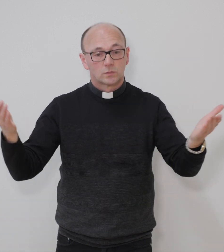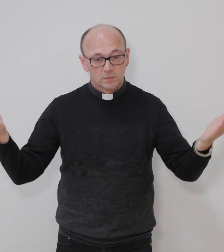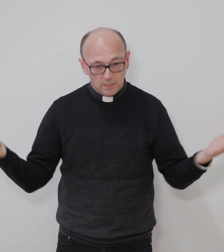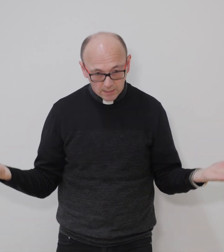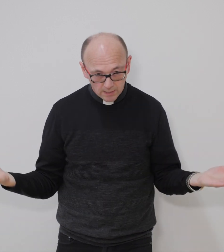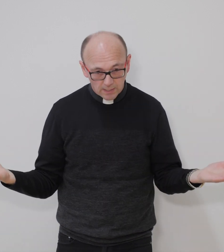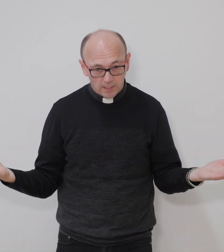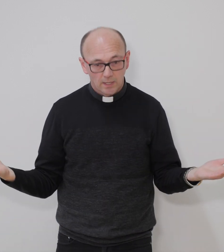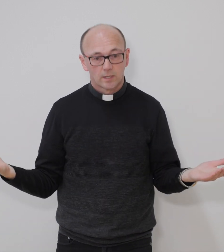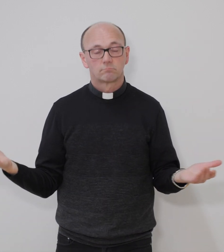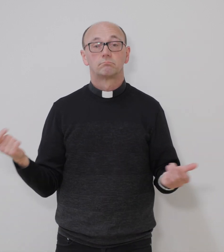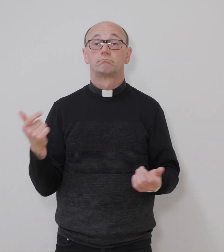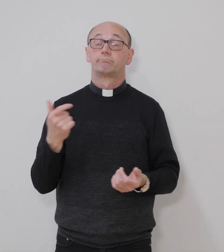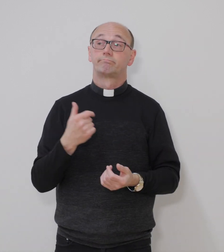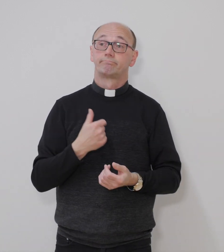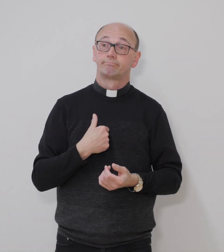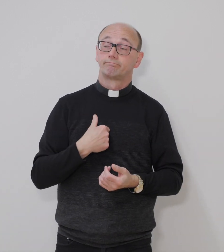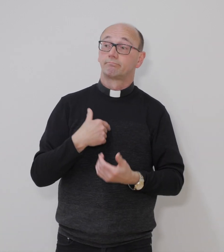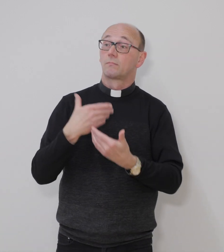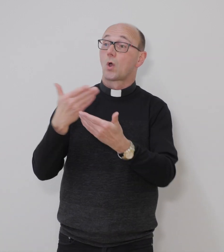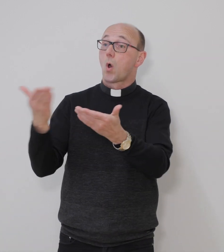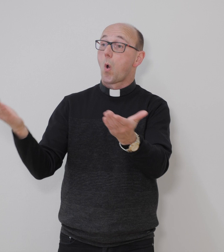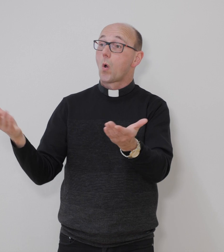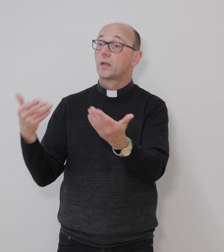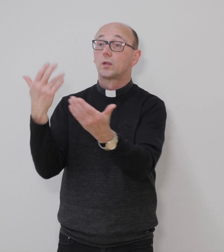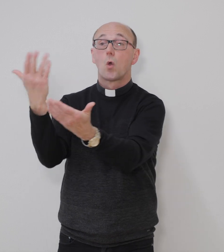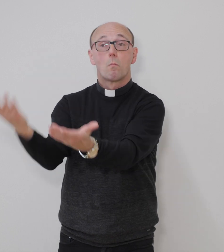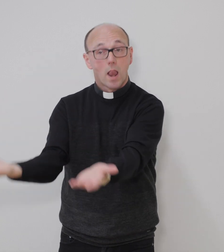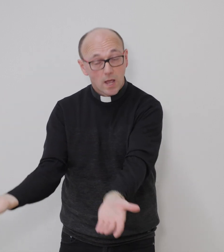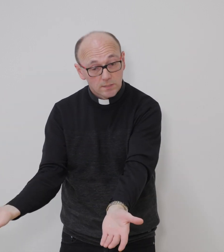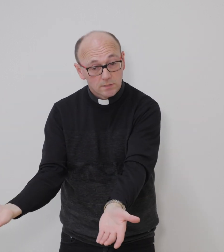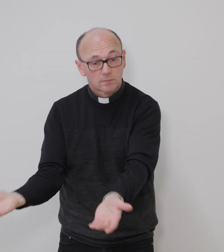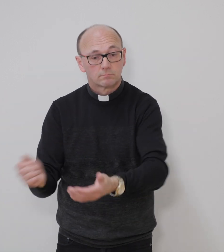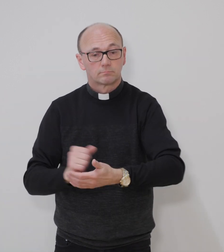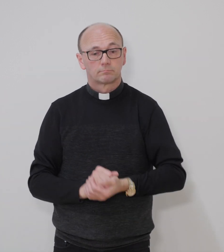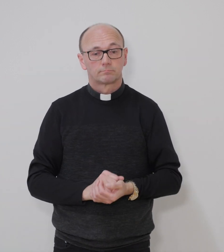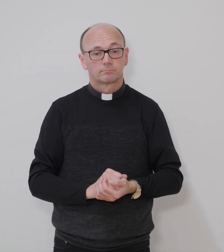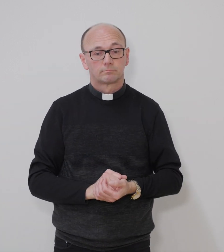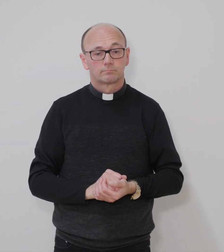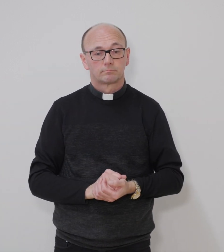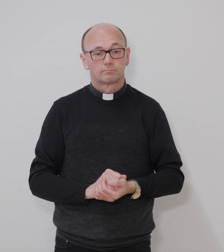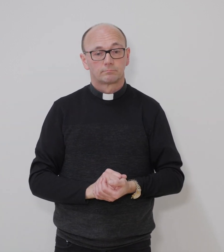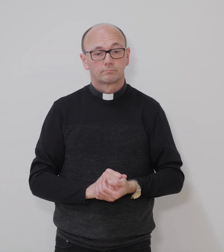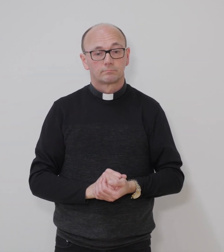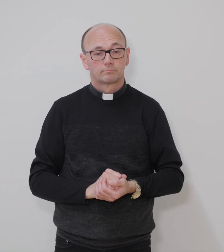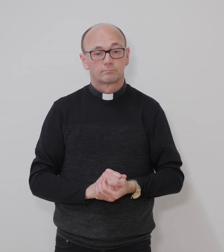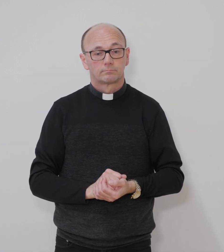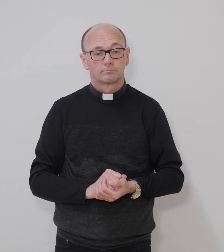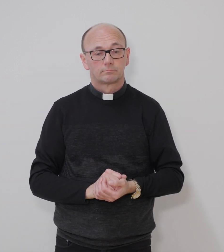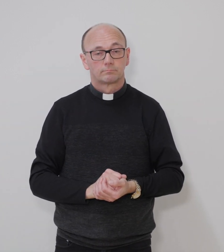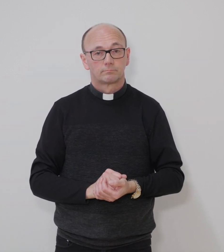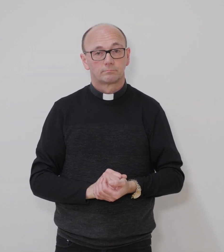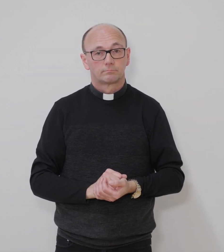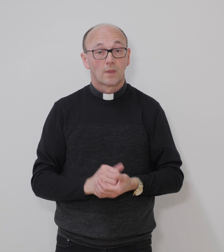den Händen anderer überlässt. Herr Jesus Christus, steh uns bei, dass wir alle Zeit mit dir leben und in das